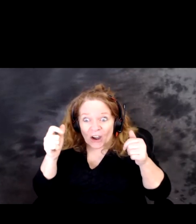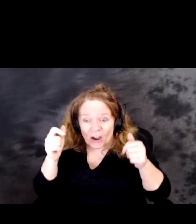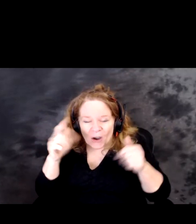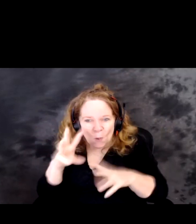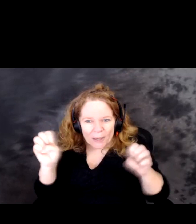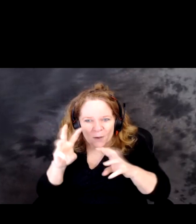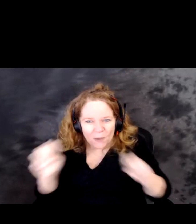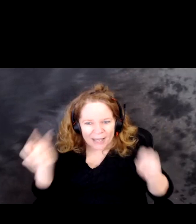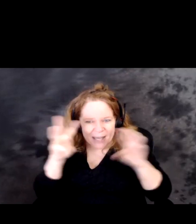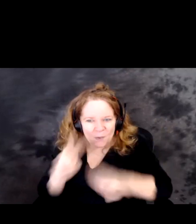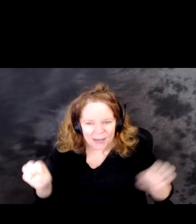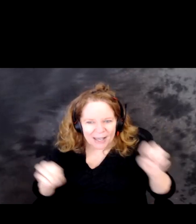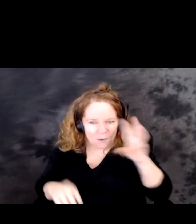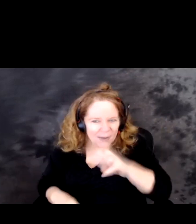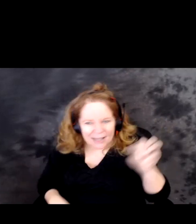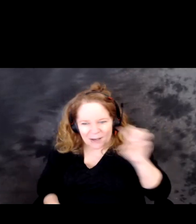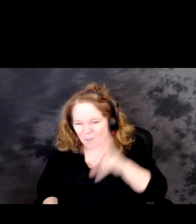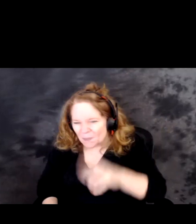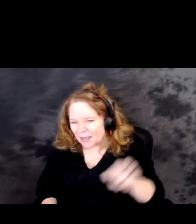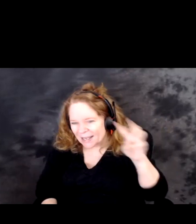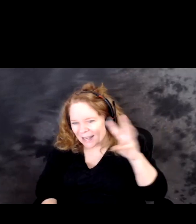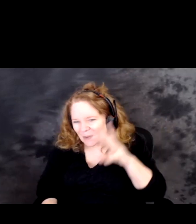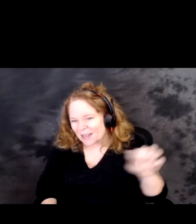Más rápido.